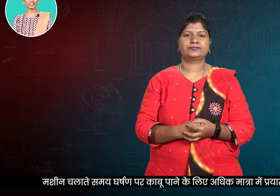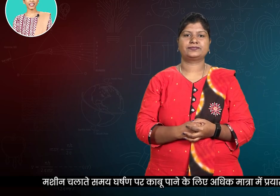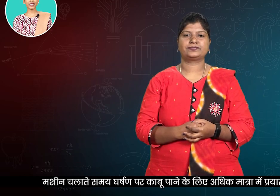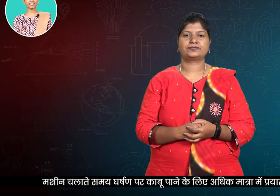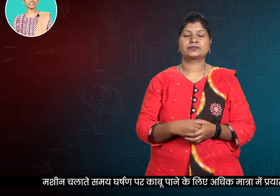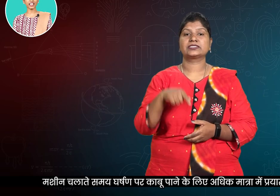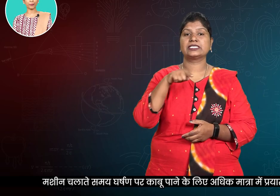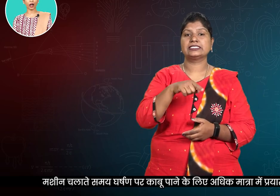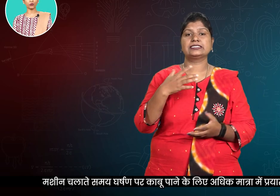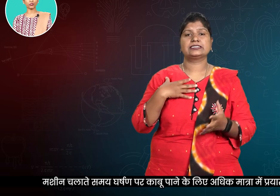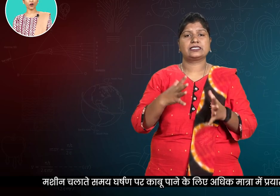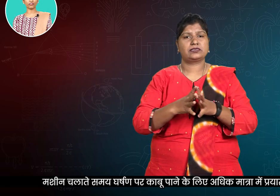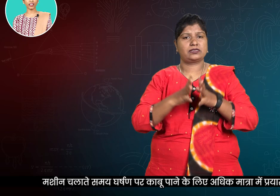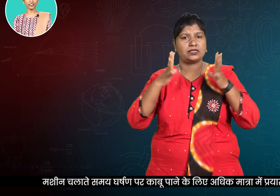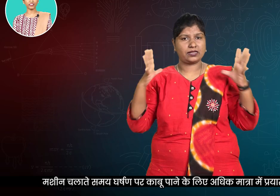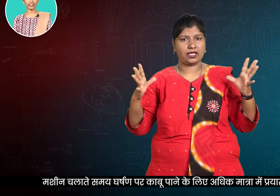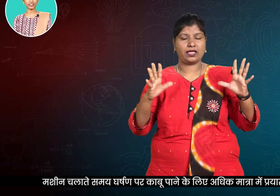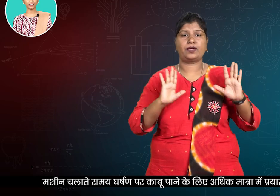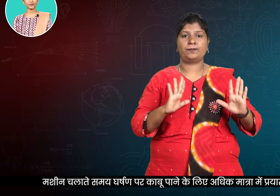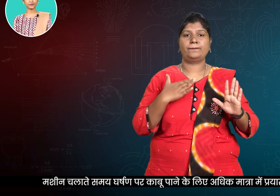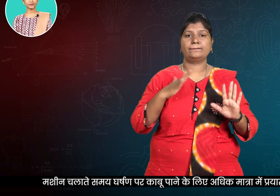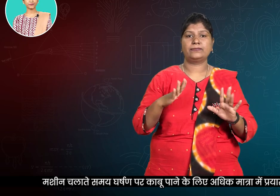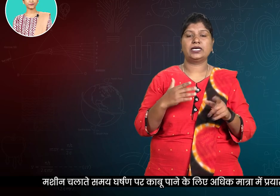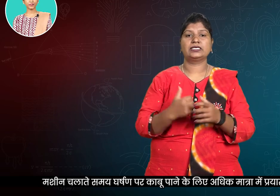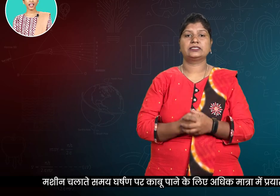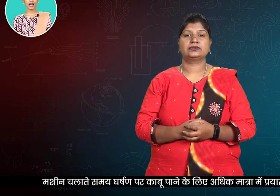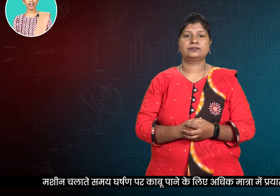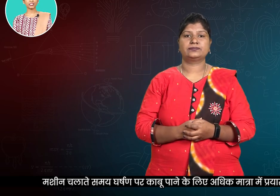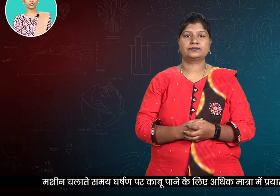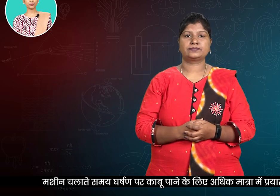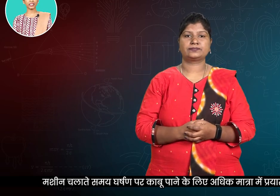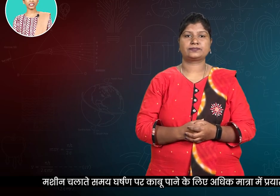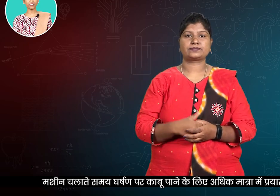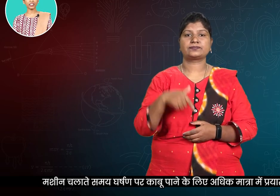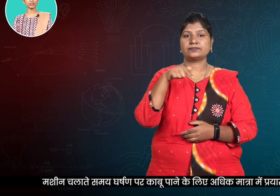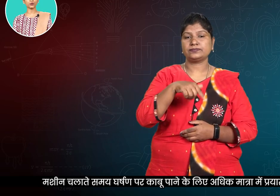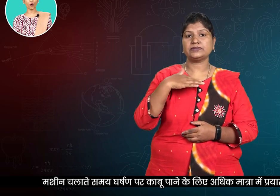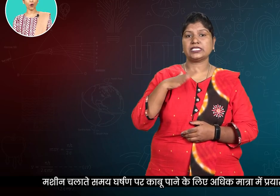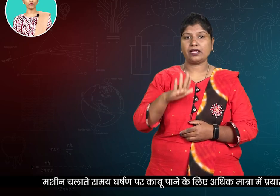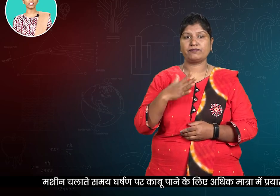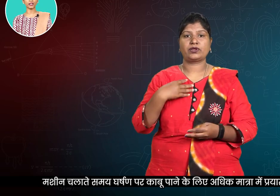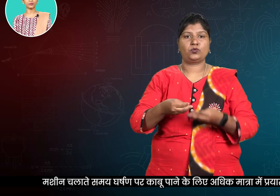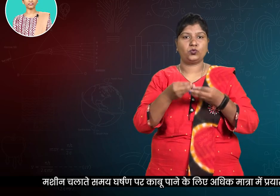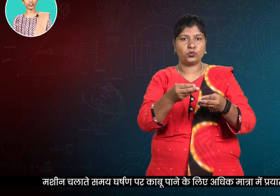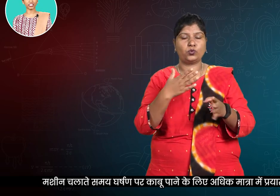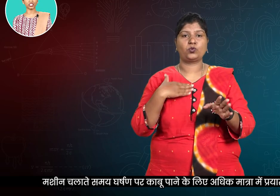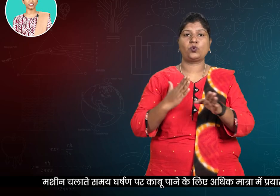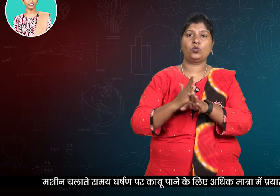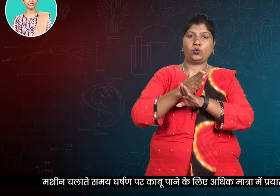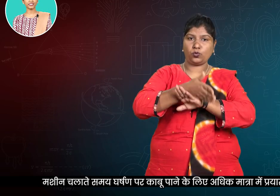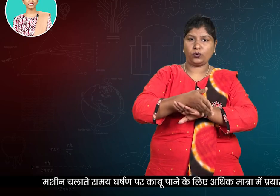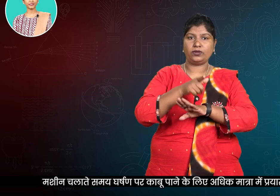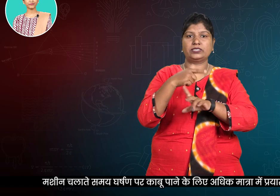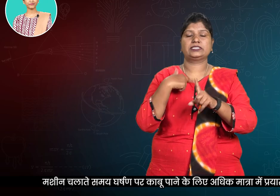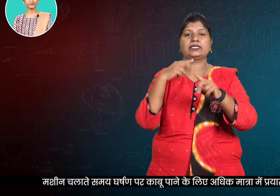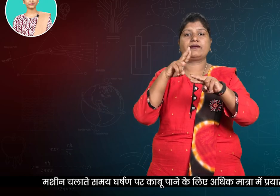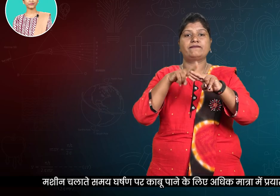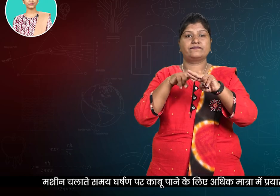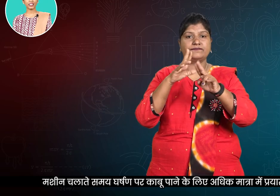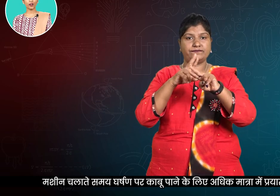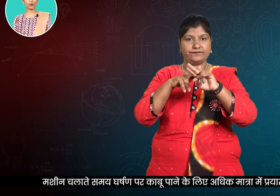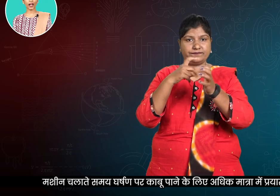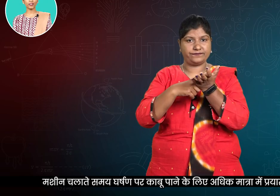मशीन चलाते समय घर्षन पर काबू पाने के लिए अधिक मात्रा में प्रयास करना पड़ता है